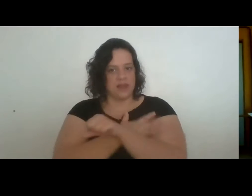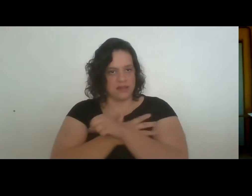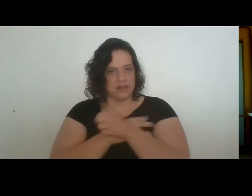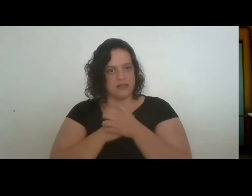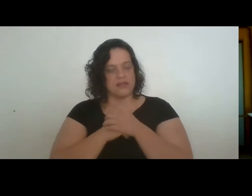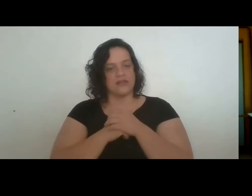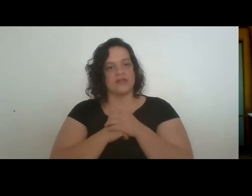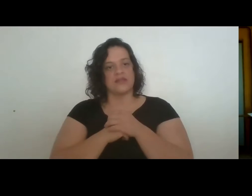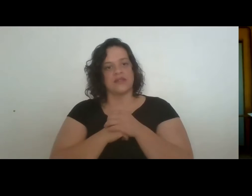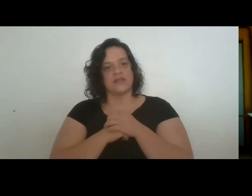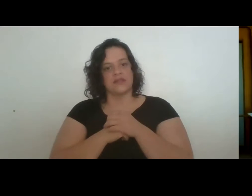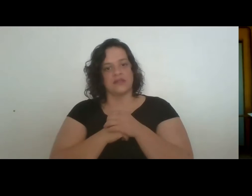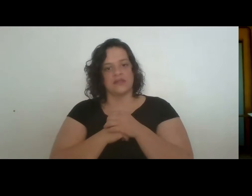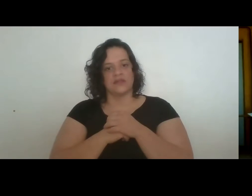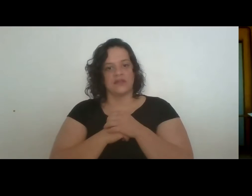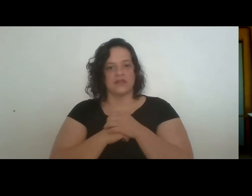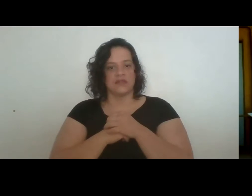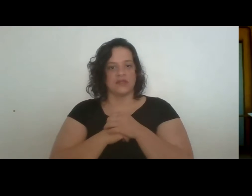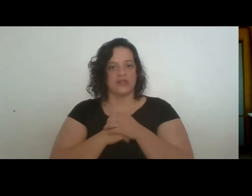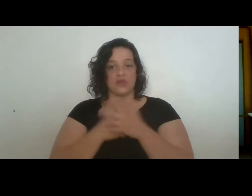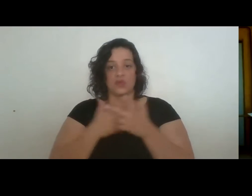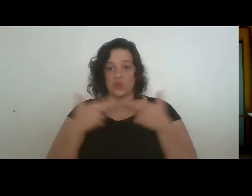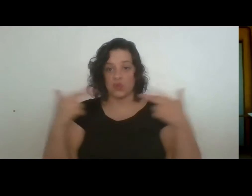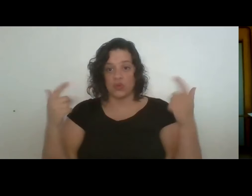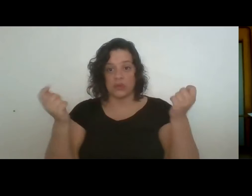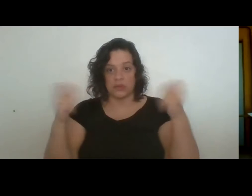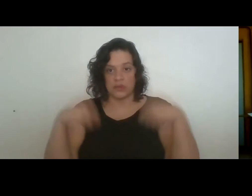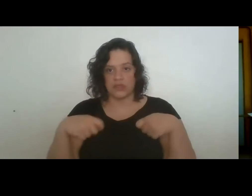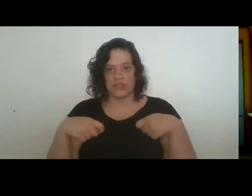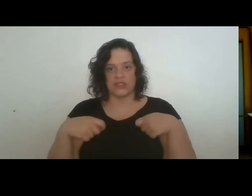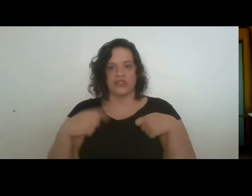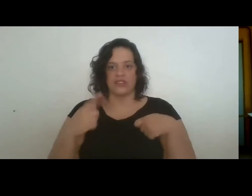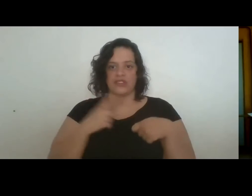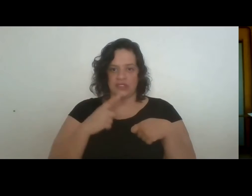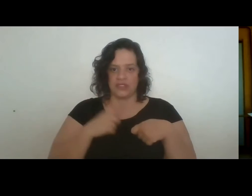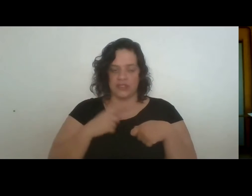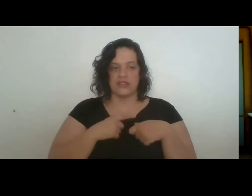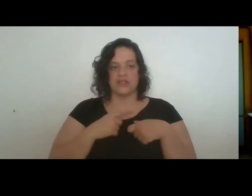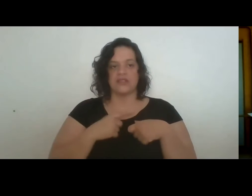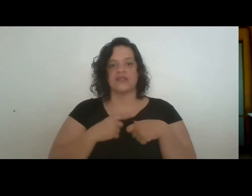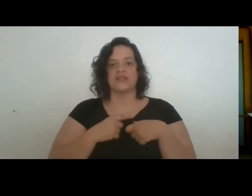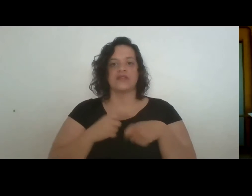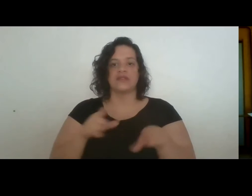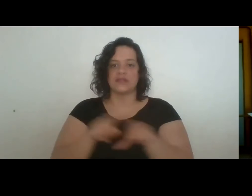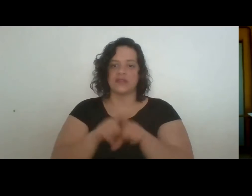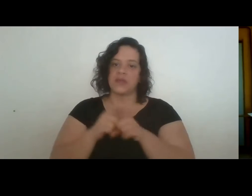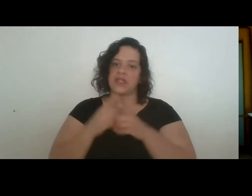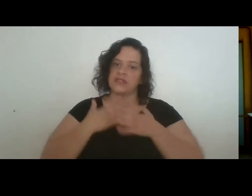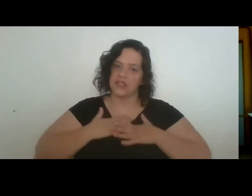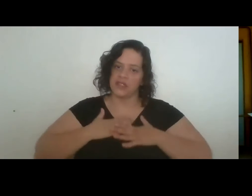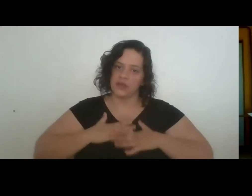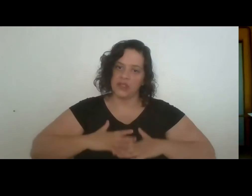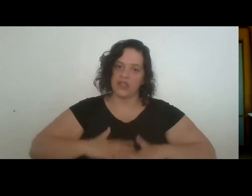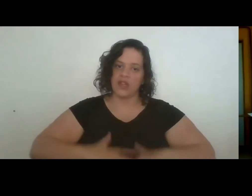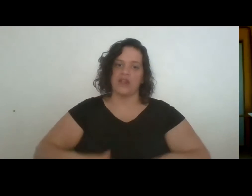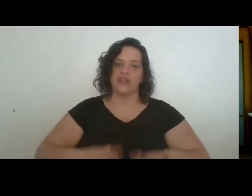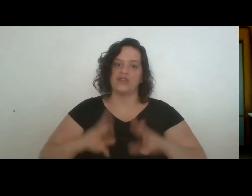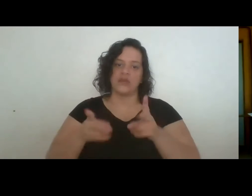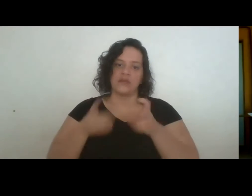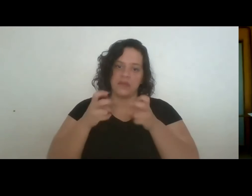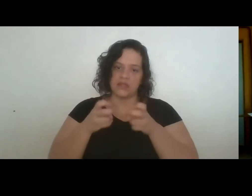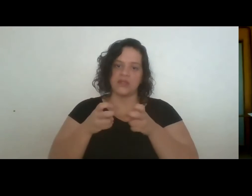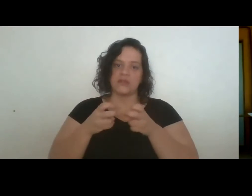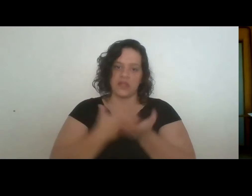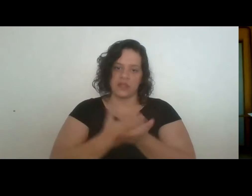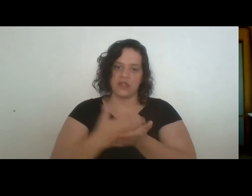diante de todo o potencial que a gente tem diante de nós, e com essa tranquilidade de ver que a gente está começando a